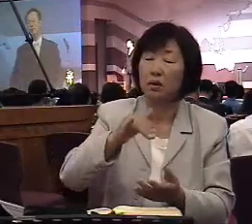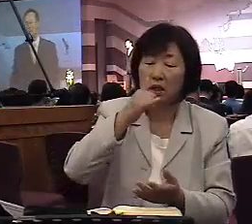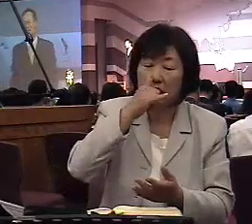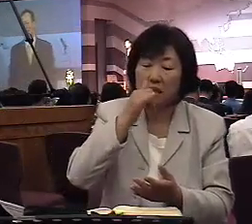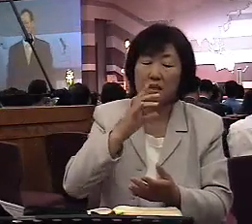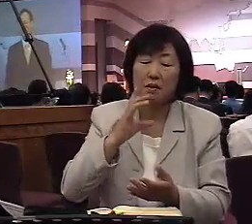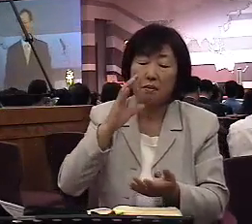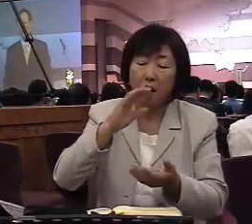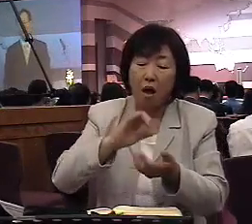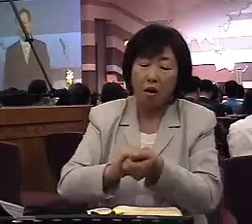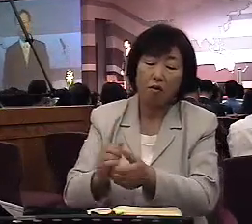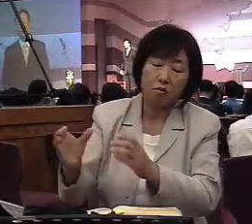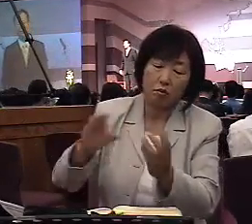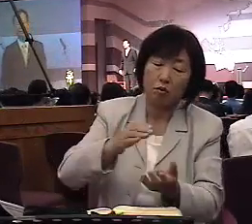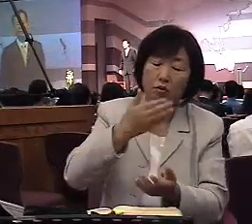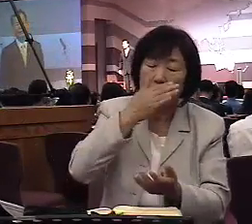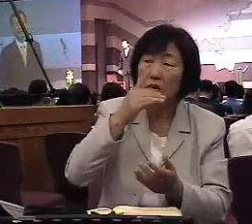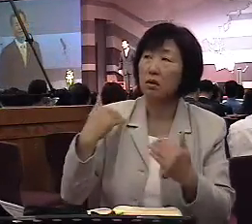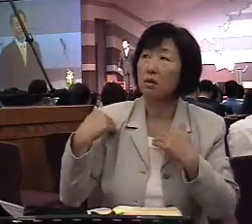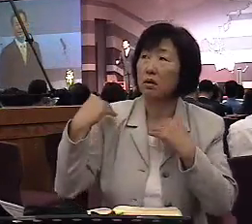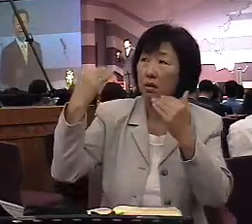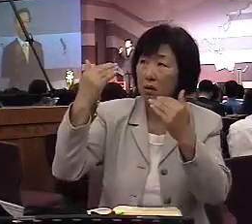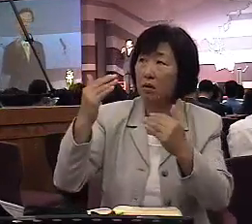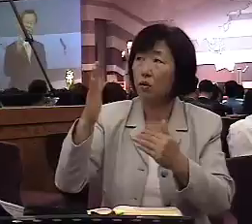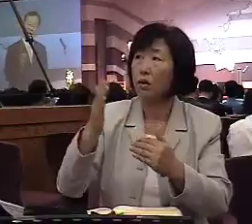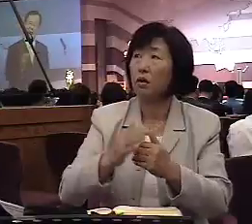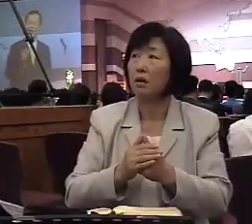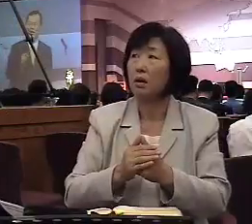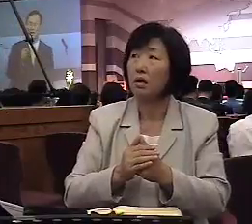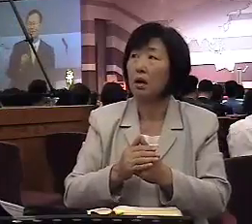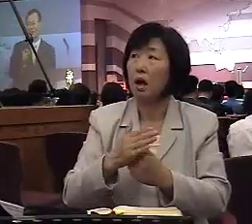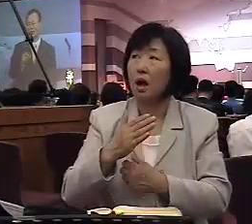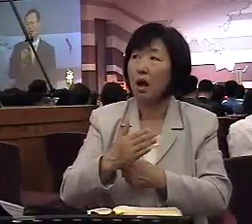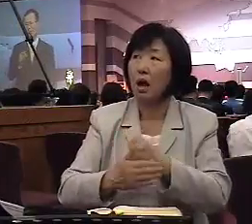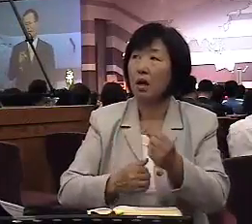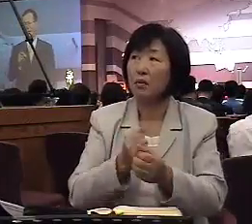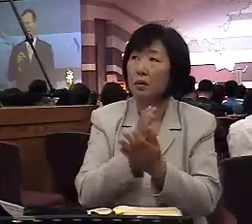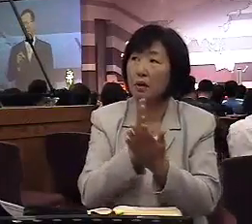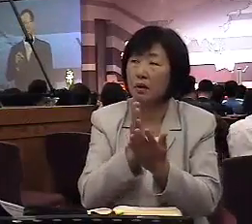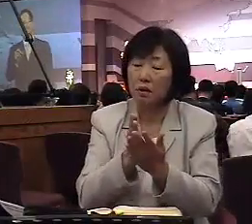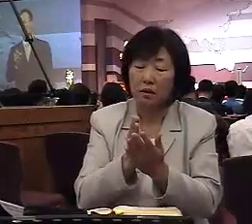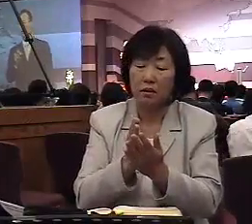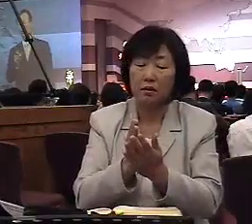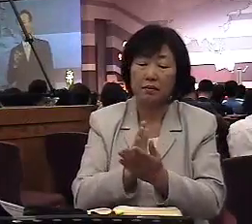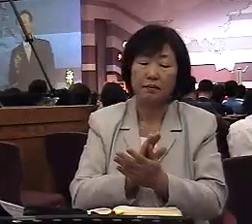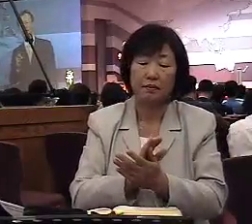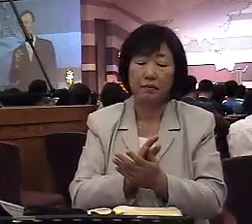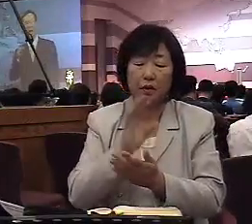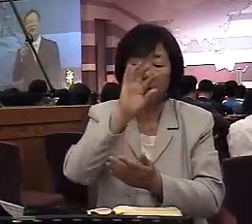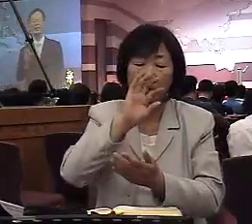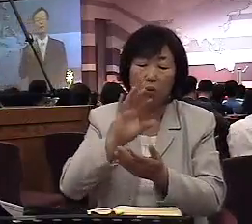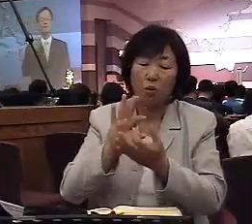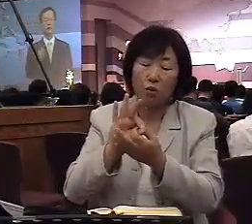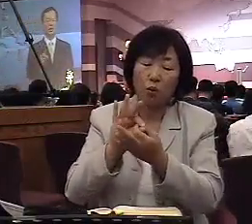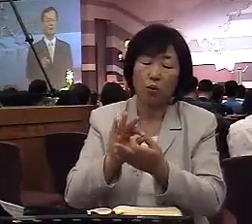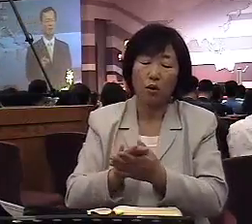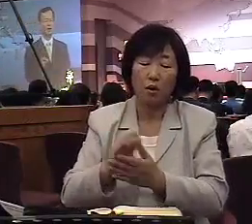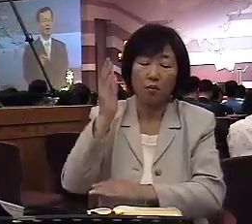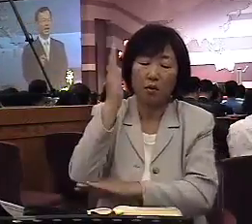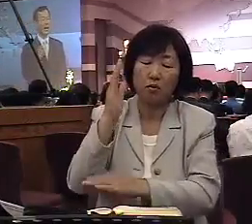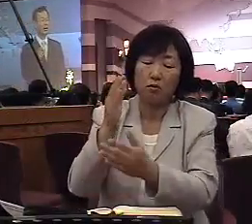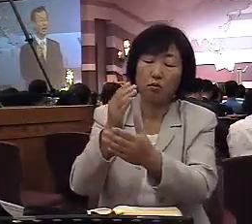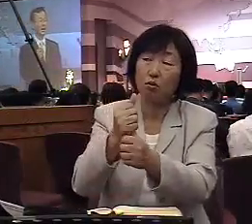만큼 불 수 있는 것이죠. 여러분, 하나님을 알아간다는 게 그런 것이에요. 훈련을 통해 우리는 말씀을